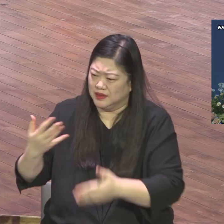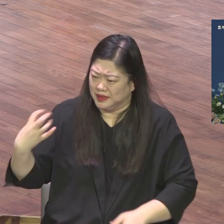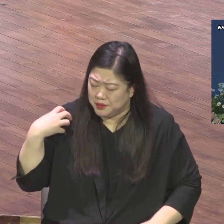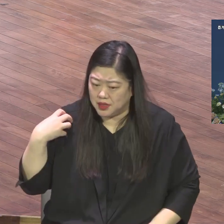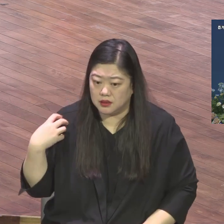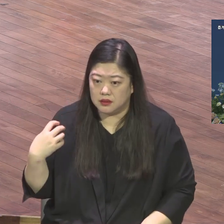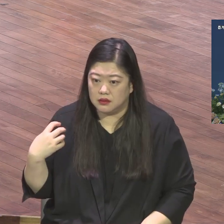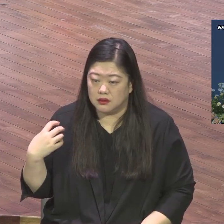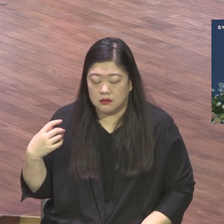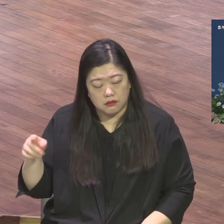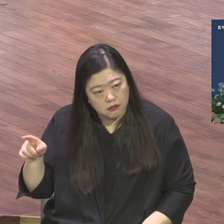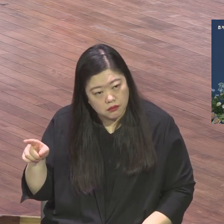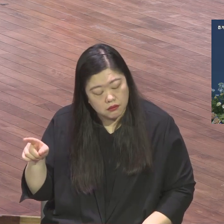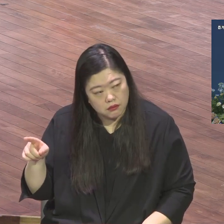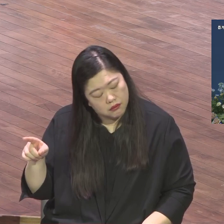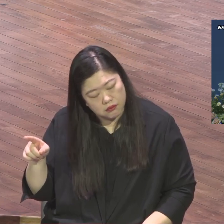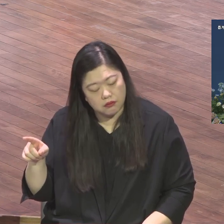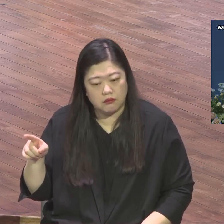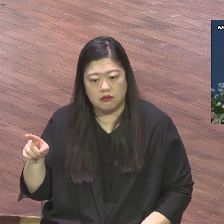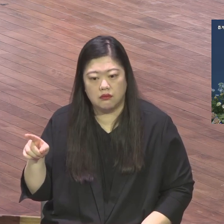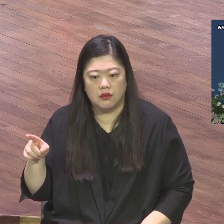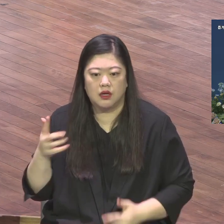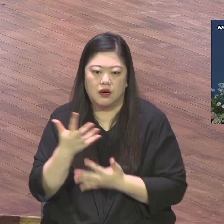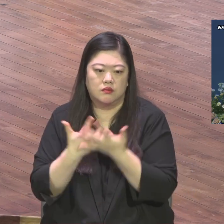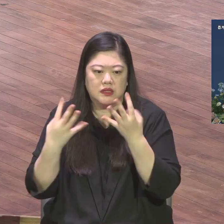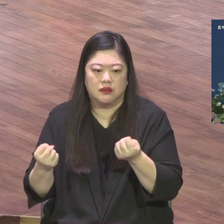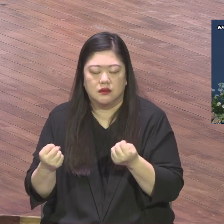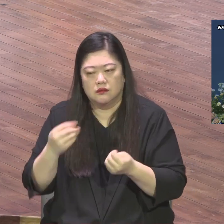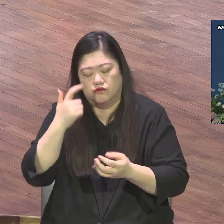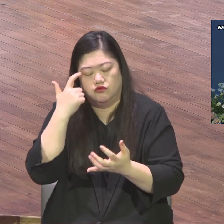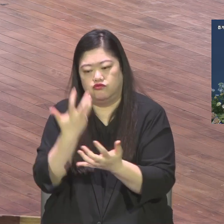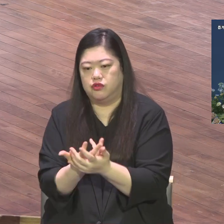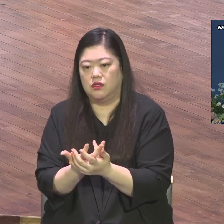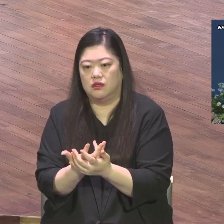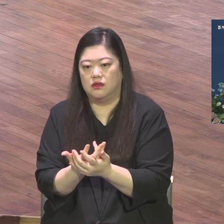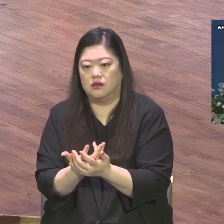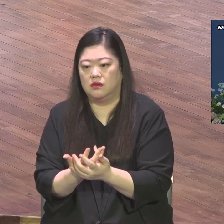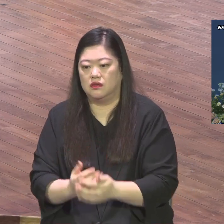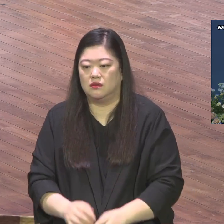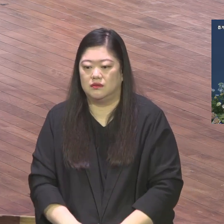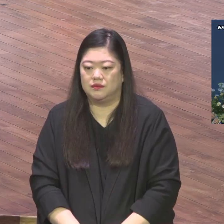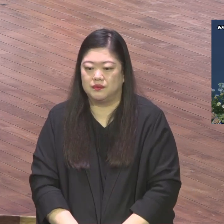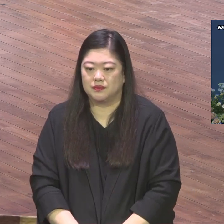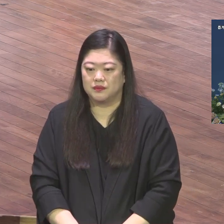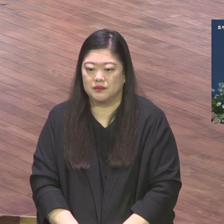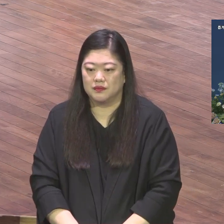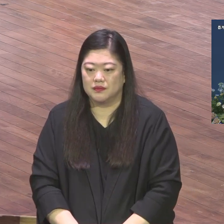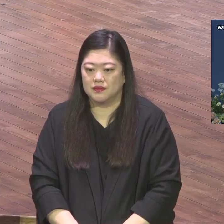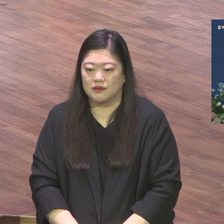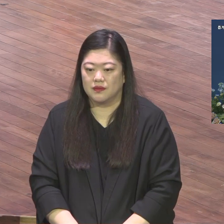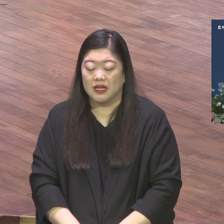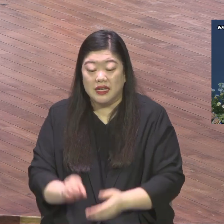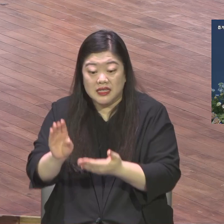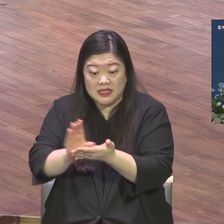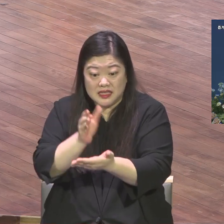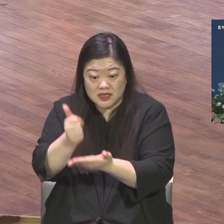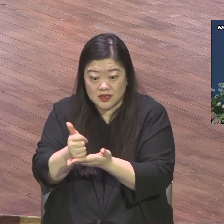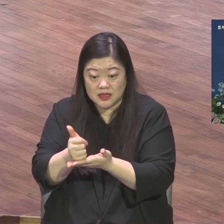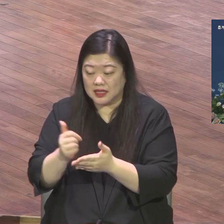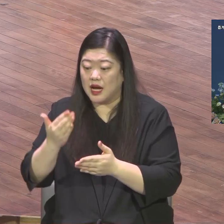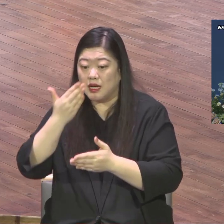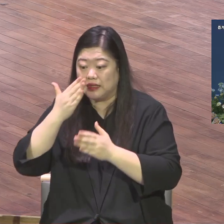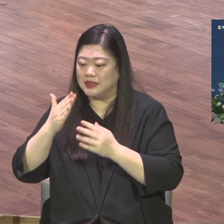너희가 회개하여 돌이켜 오면 새롭게 새로운 날이 그렇게 이를 것이다.